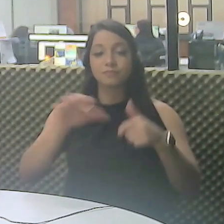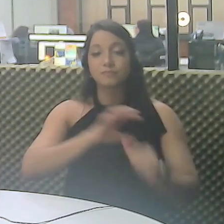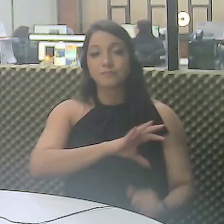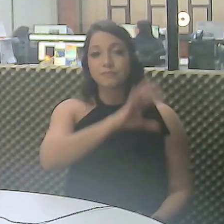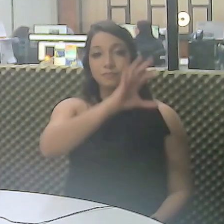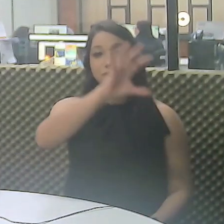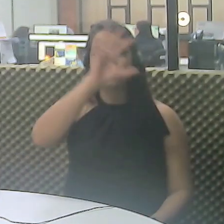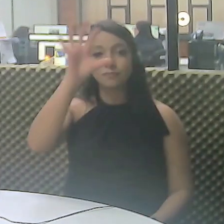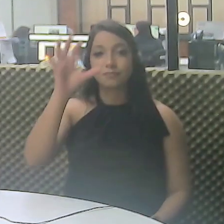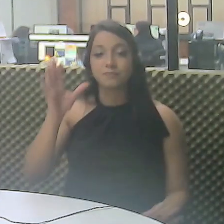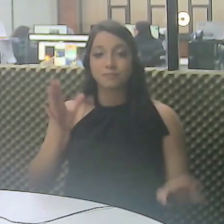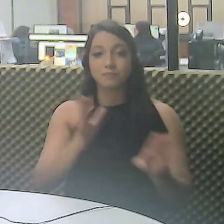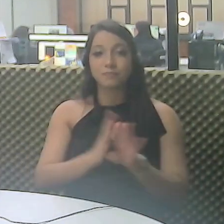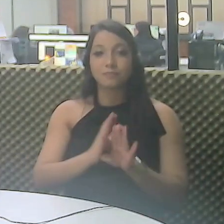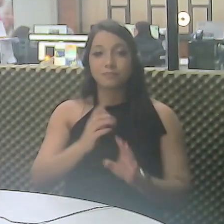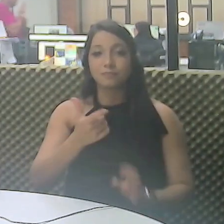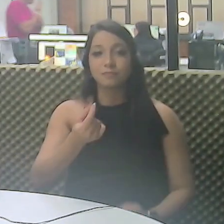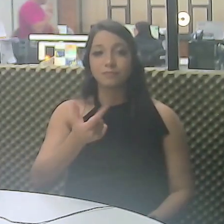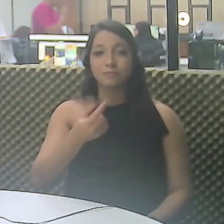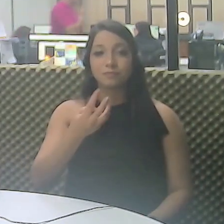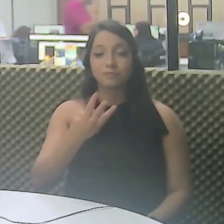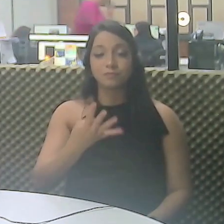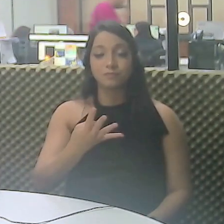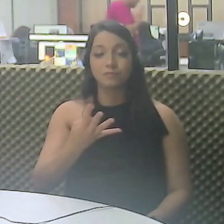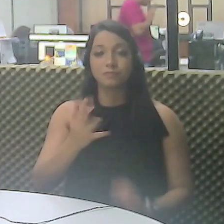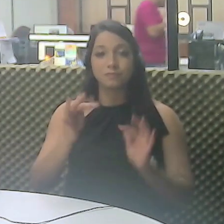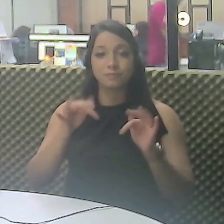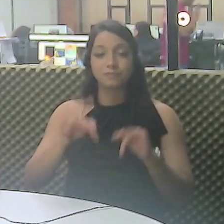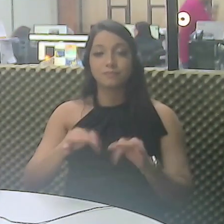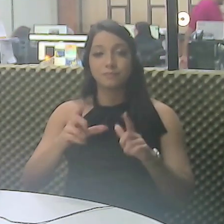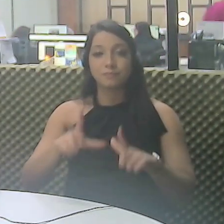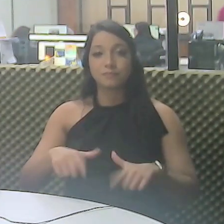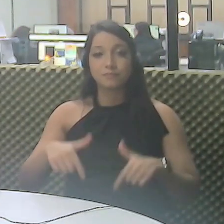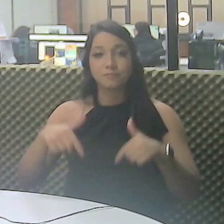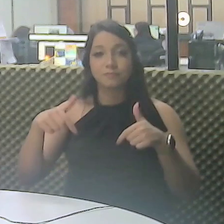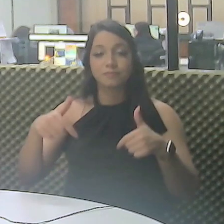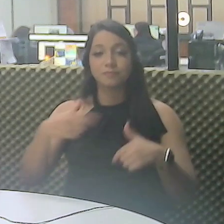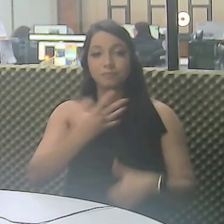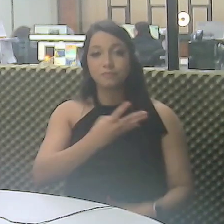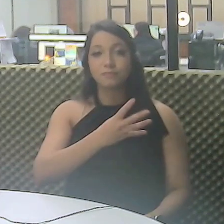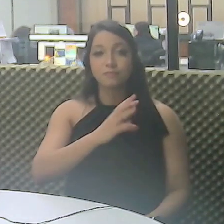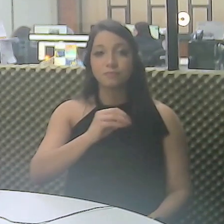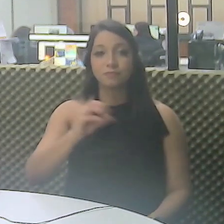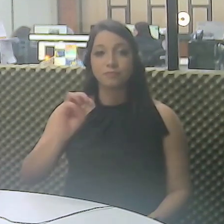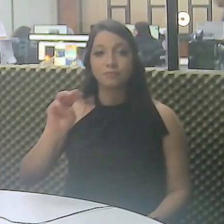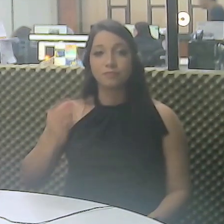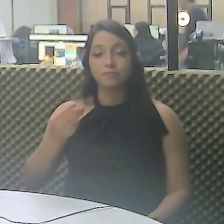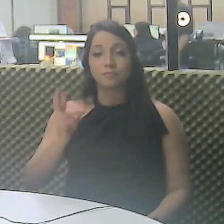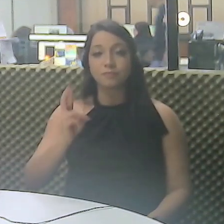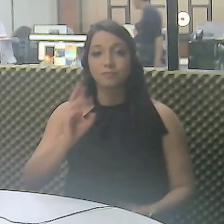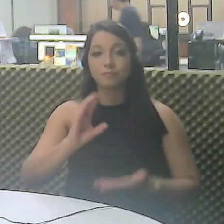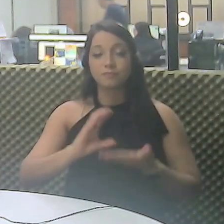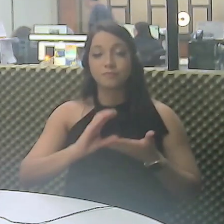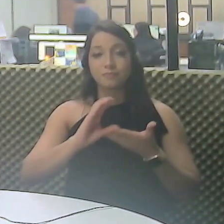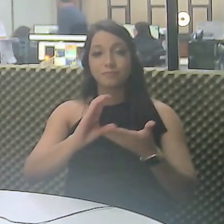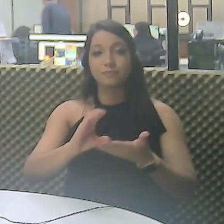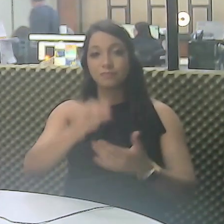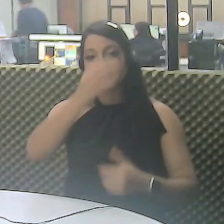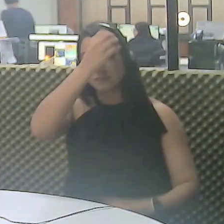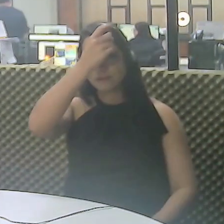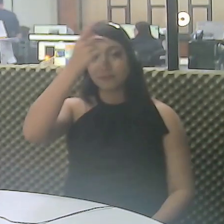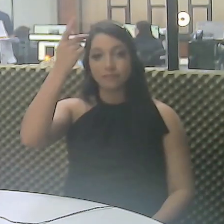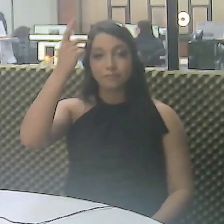cidade até o fim de 2024. A iniciativa terá R$ 400 milhões em investimentos. O prefeito Odelmo